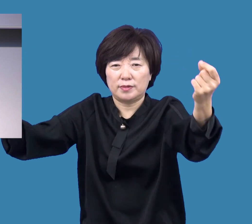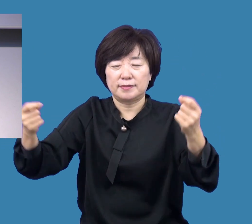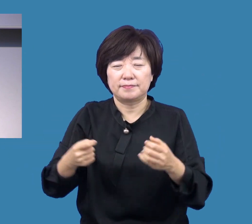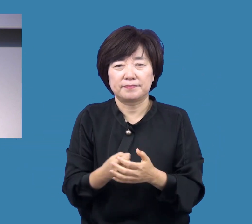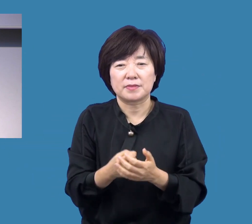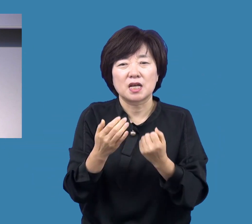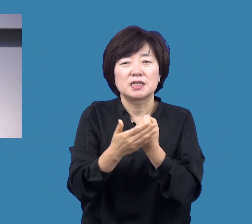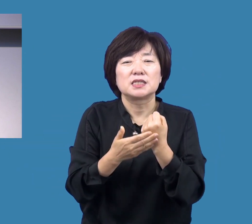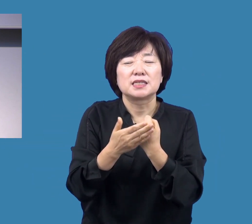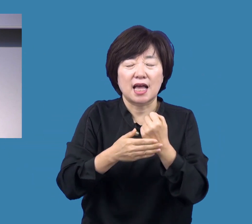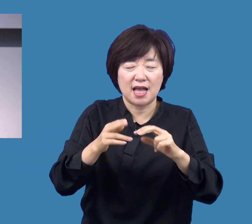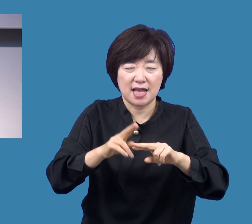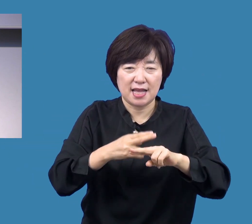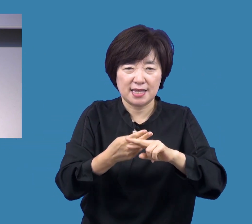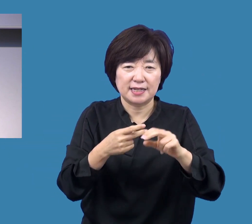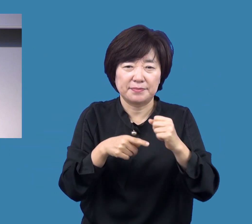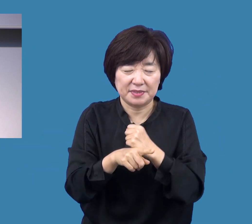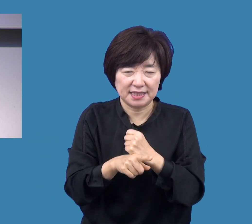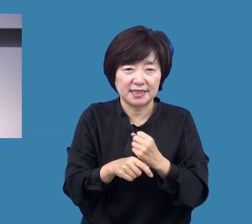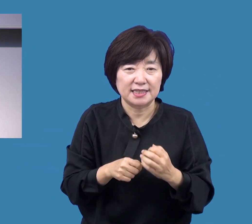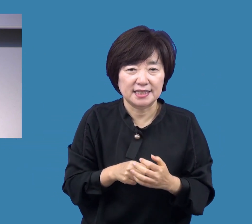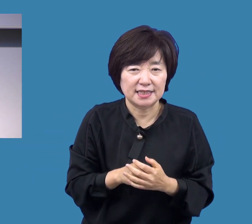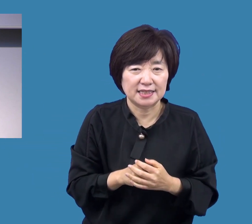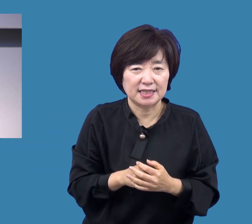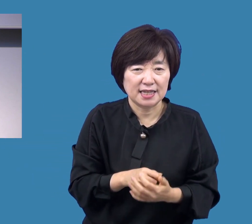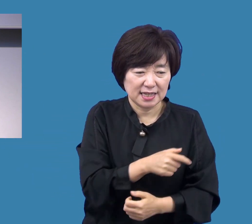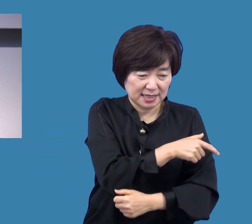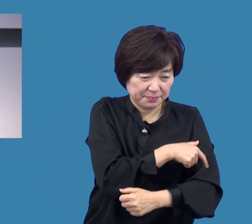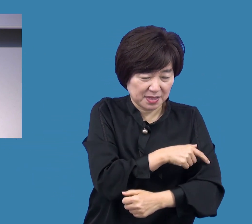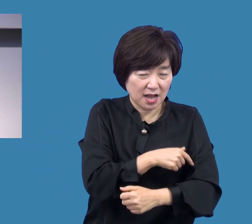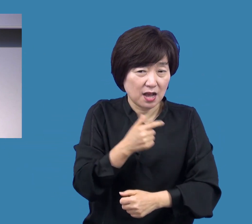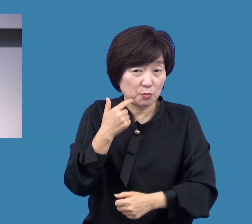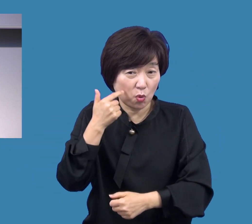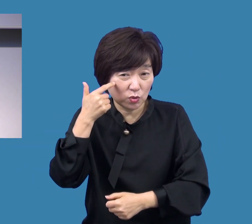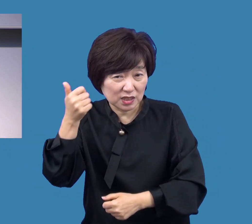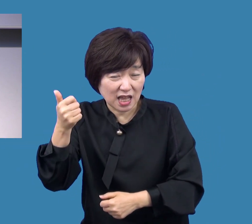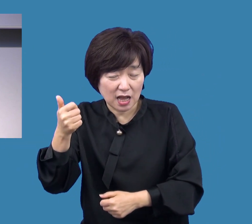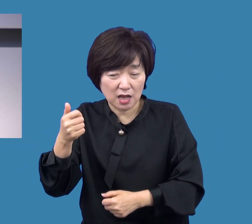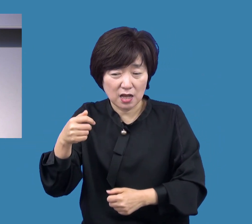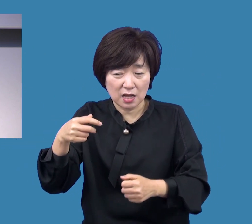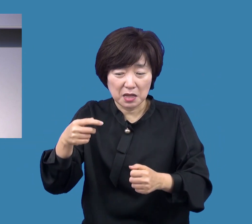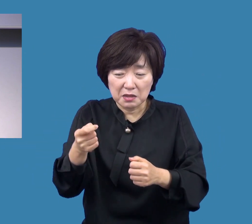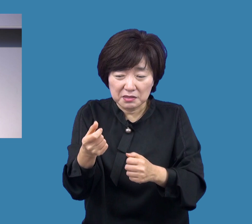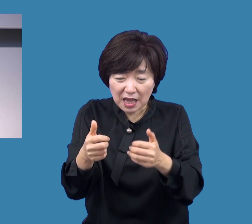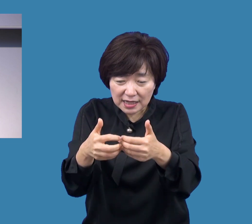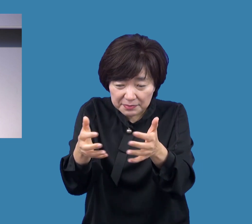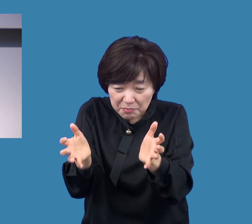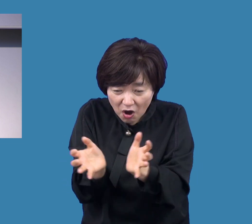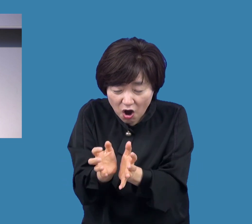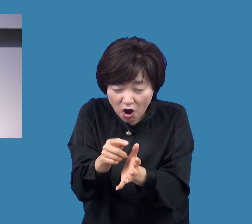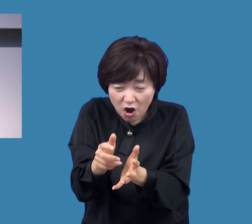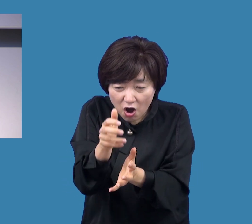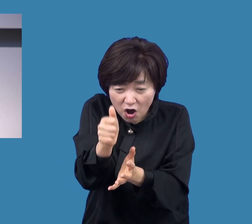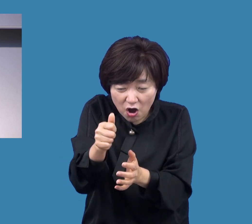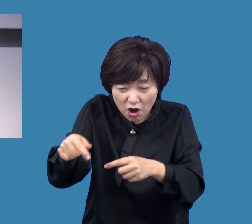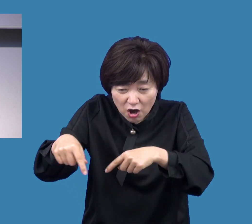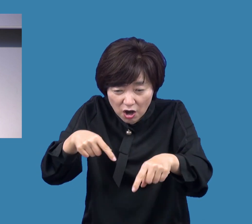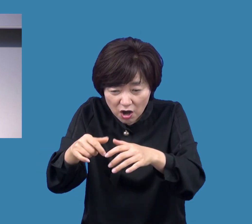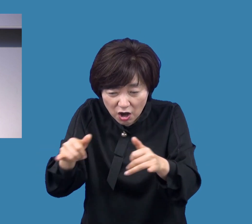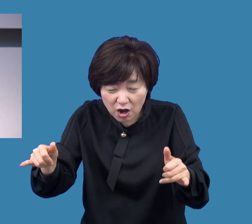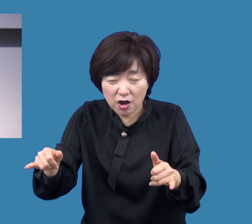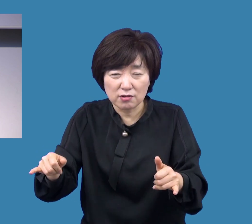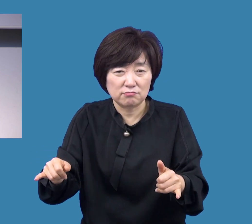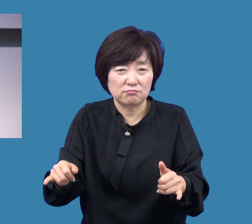은사는 그런 거라는 거예요. 그래서 여러분들이 뭐 집사든 목사든 쌀리더든 평신도든